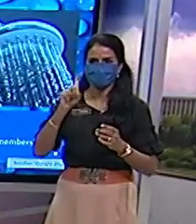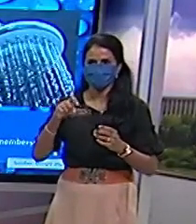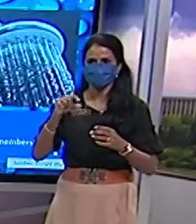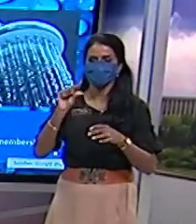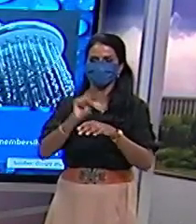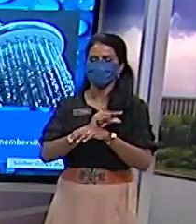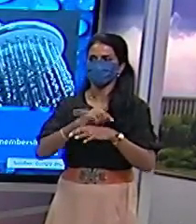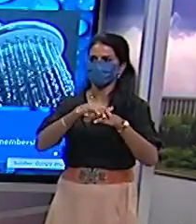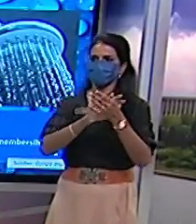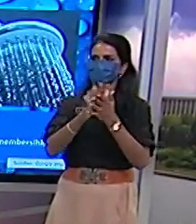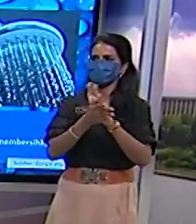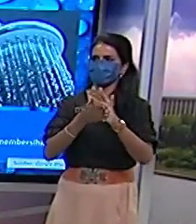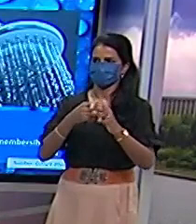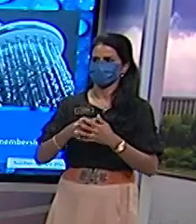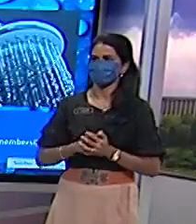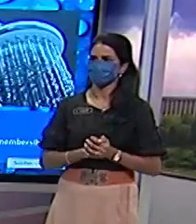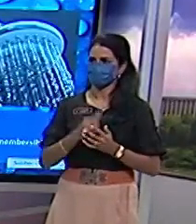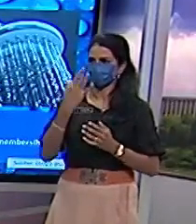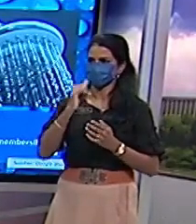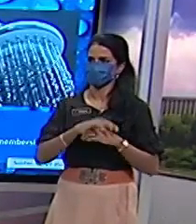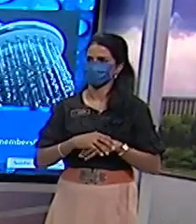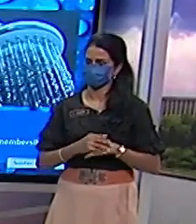mesti gunakan tu? Hand sanitizer.